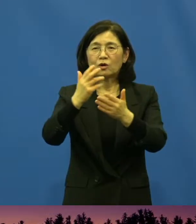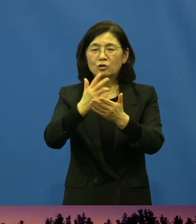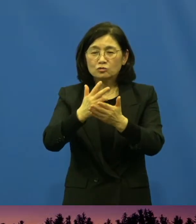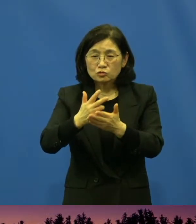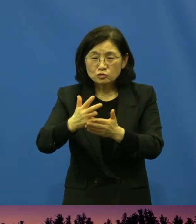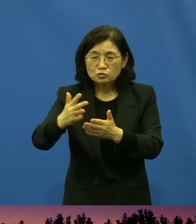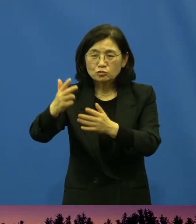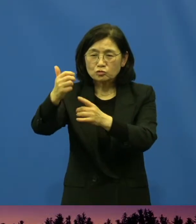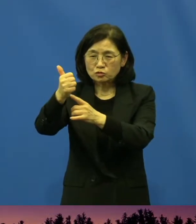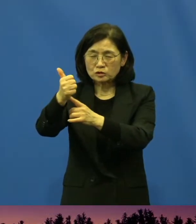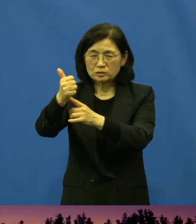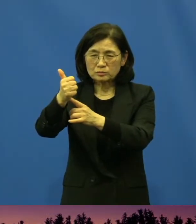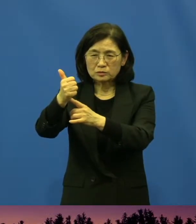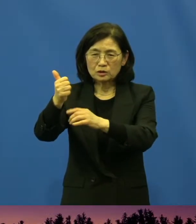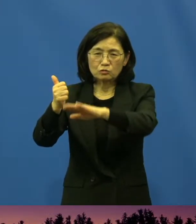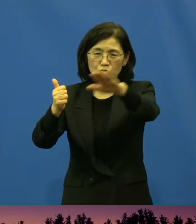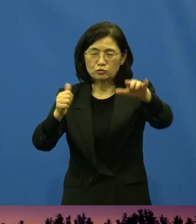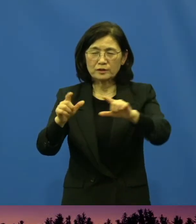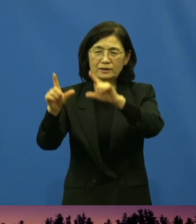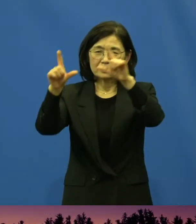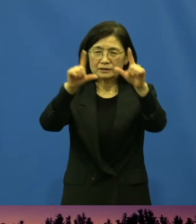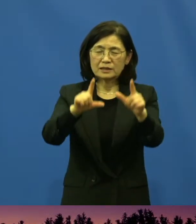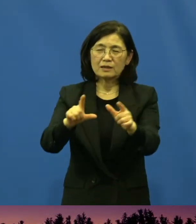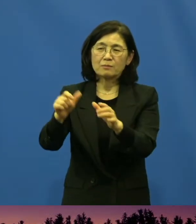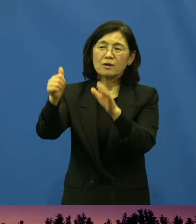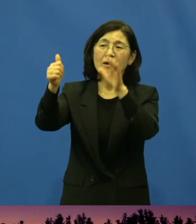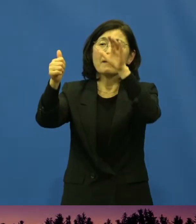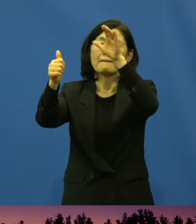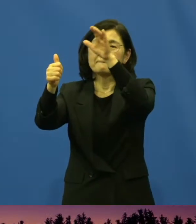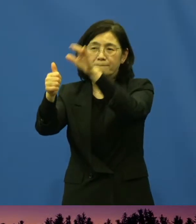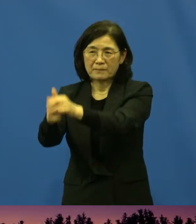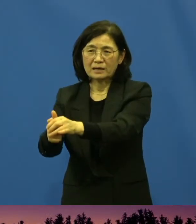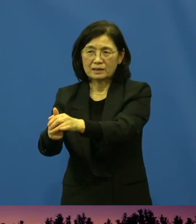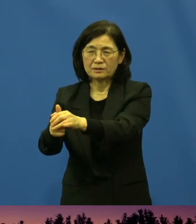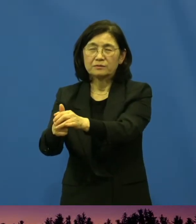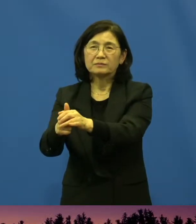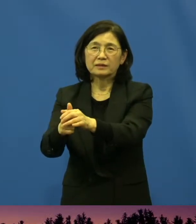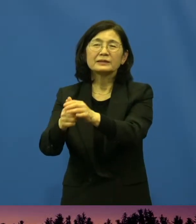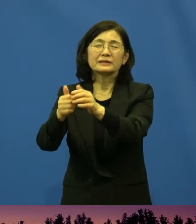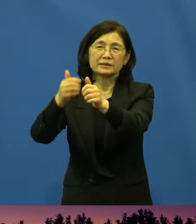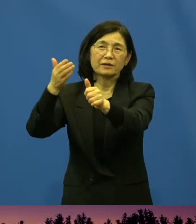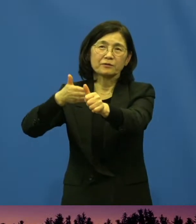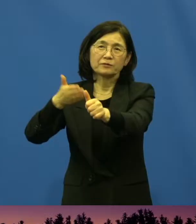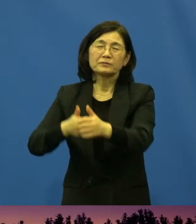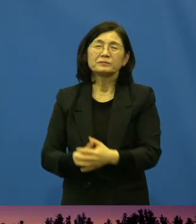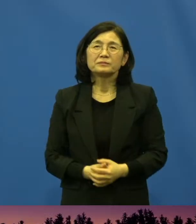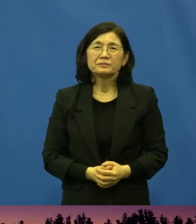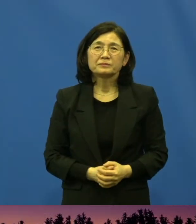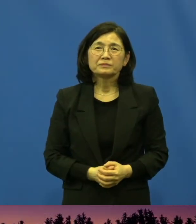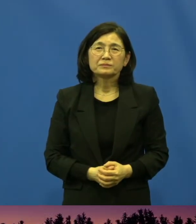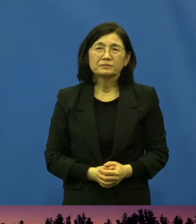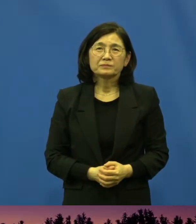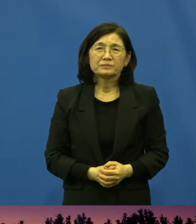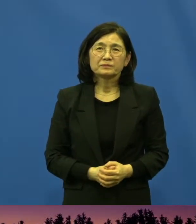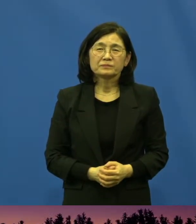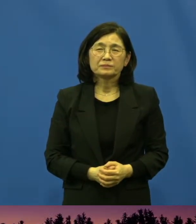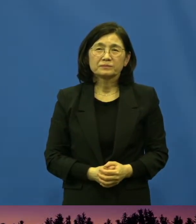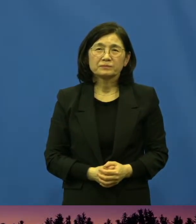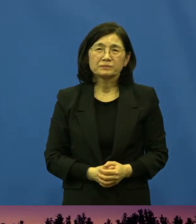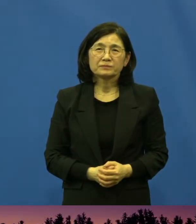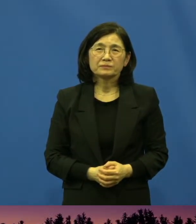삶에 맡기시고, 믿을만 하잖아요 여러분. 그런 제자가 되면 믿을만 하잖아요. 그런